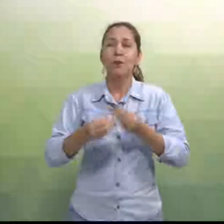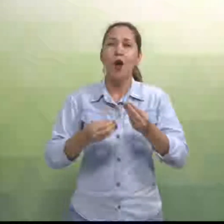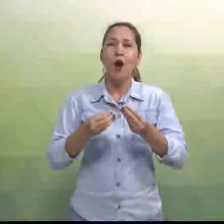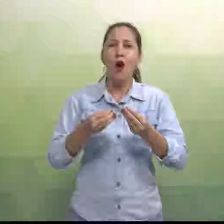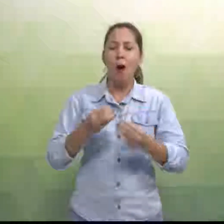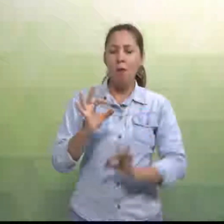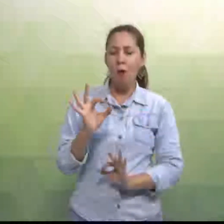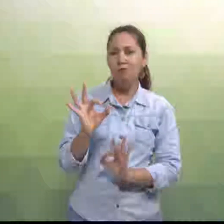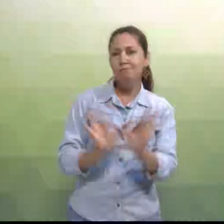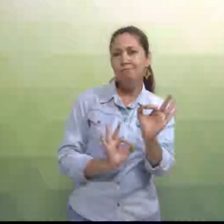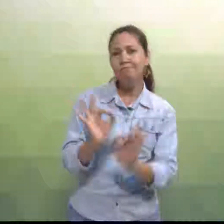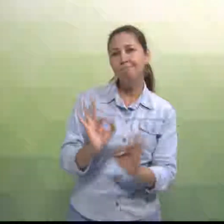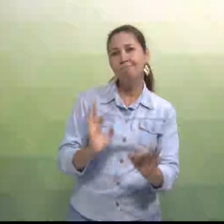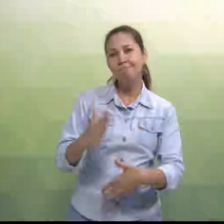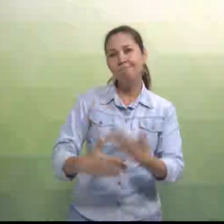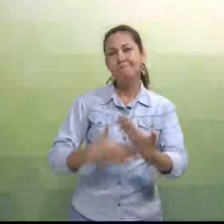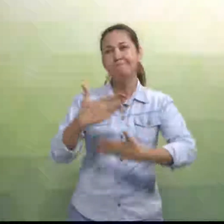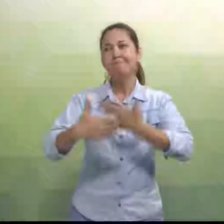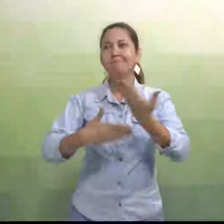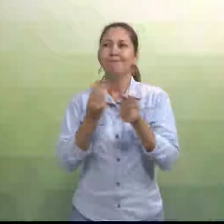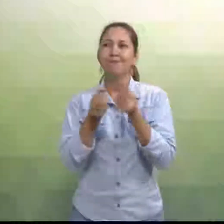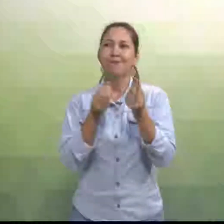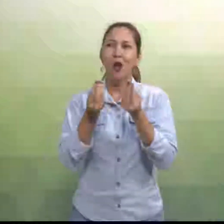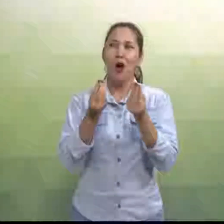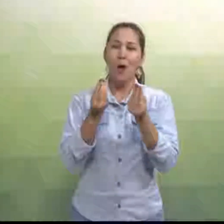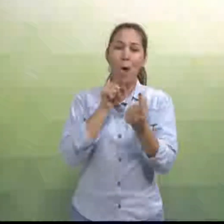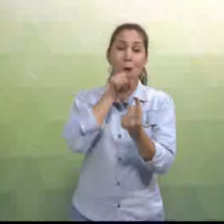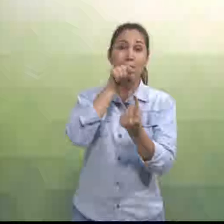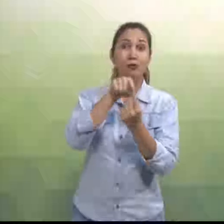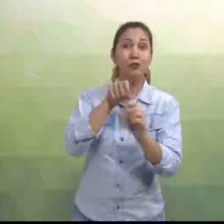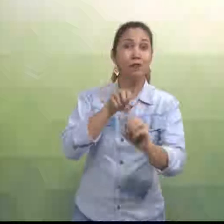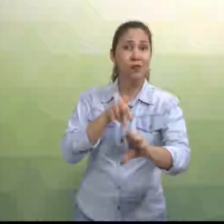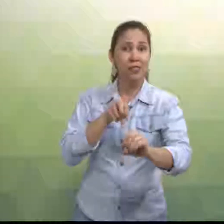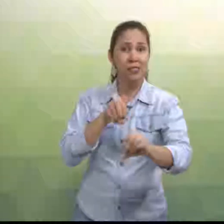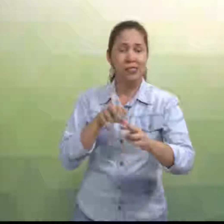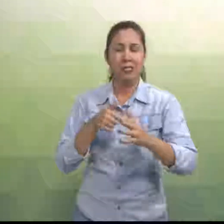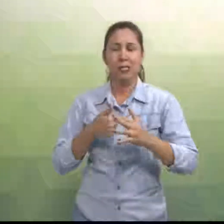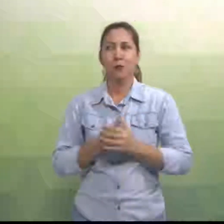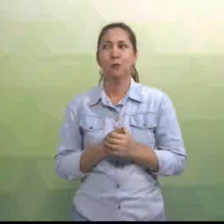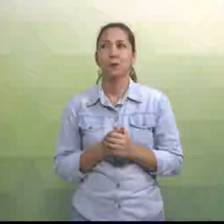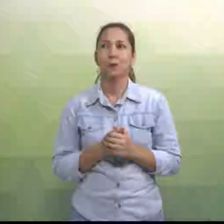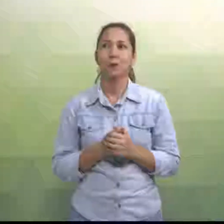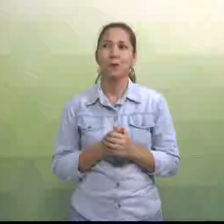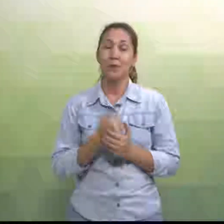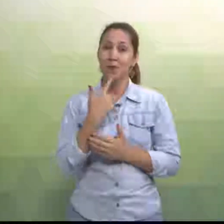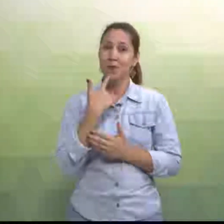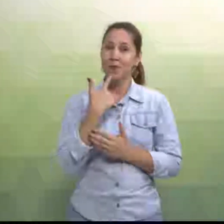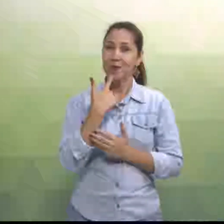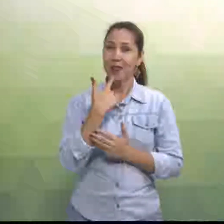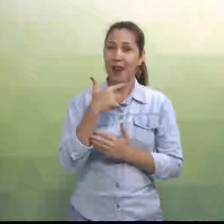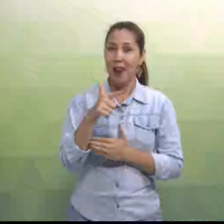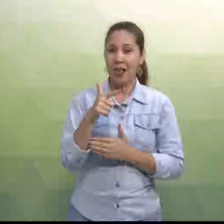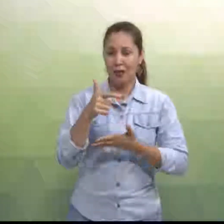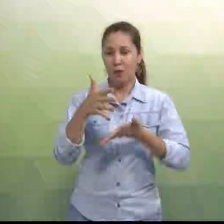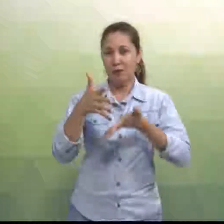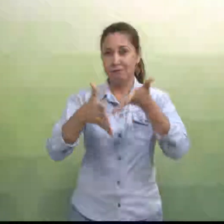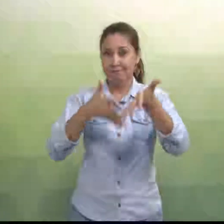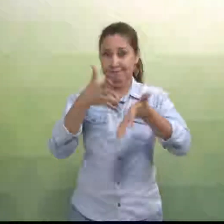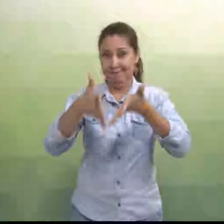falaremos sobre o processo de desenvolvimento e organização da aula, bem como os objetivos, com foco